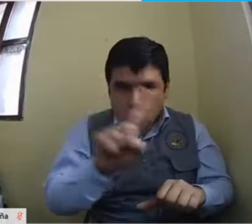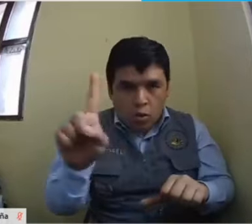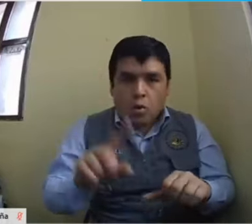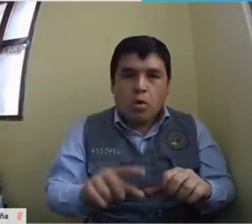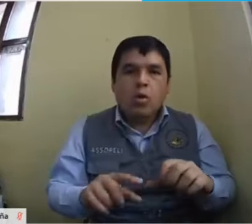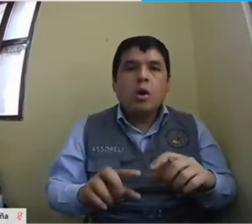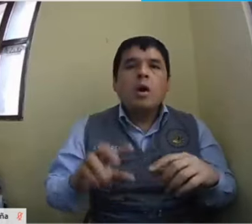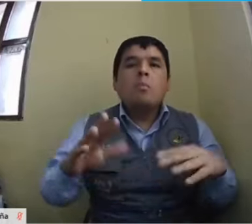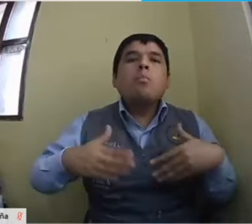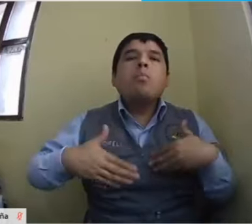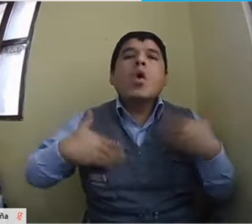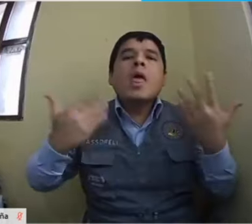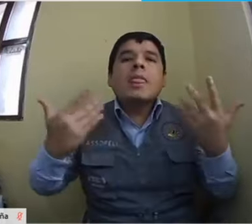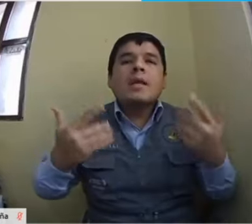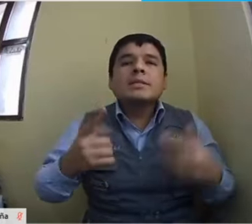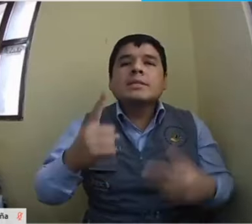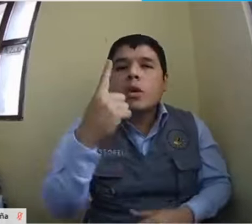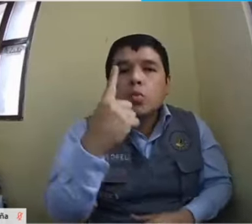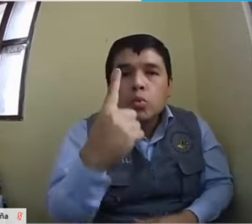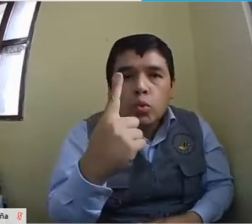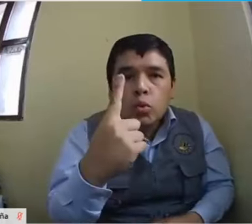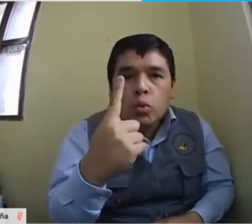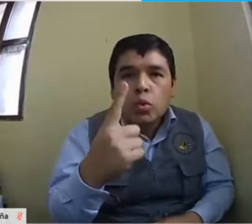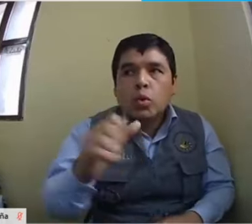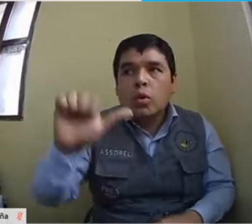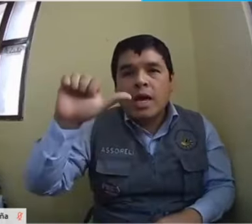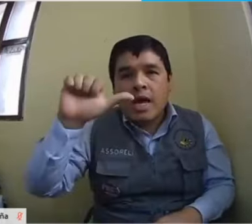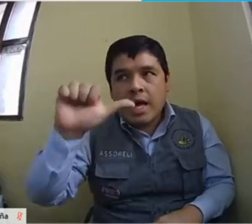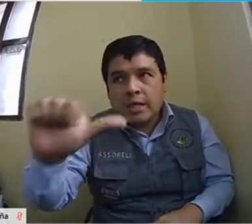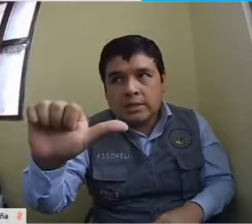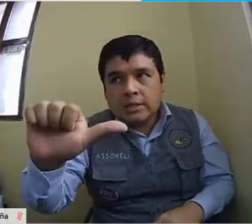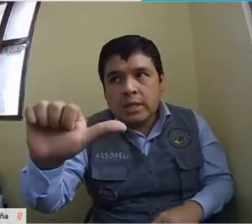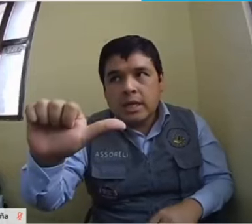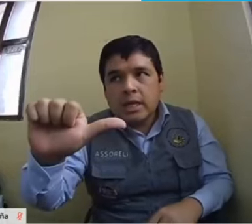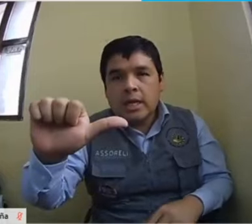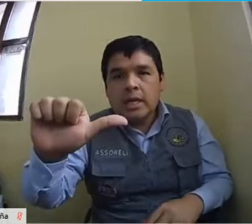No se utilizan las dos manos para el abecedario. Ustedes eligen una,